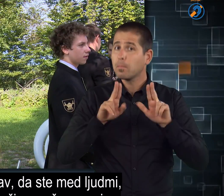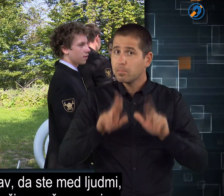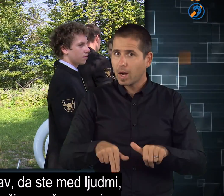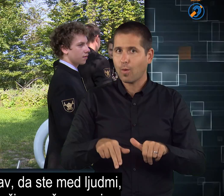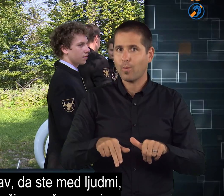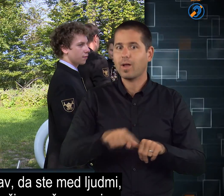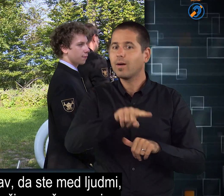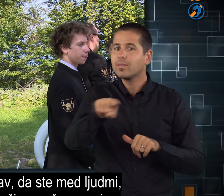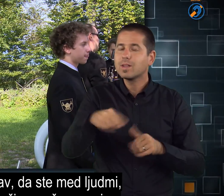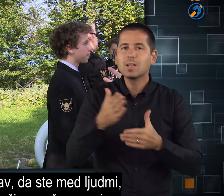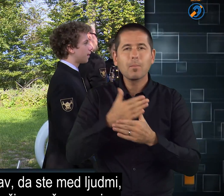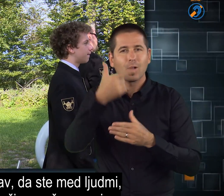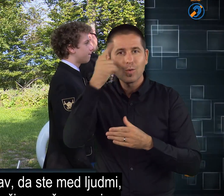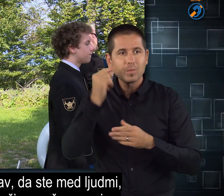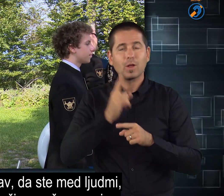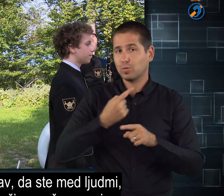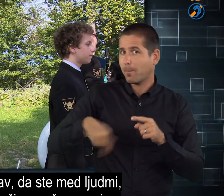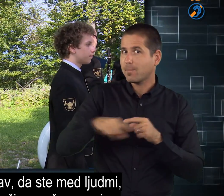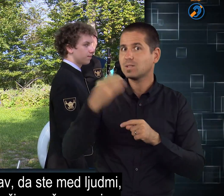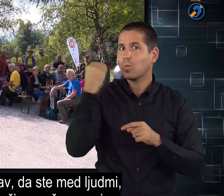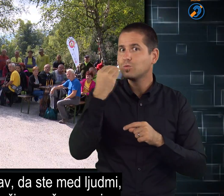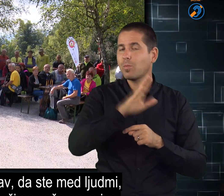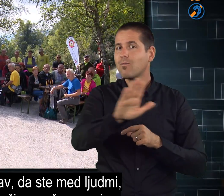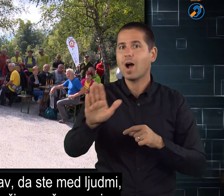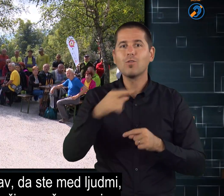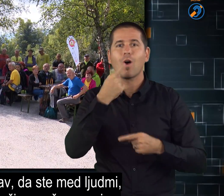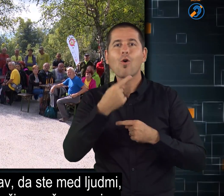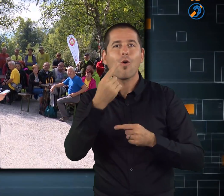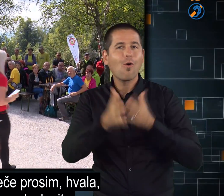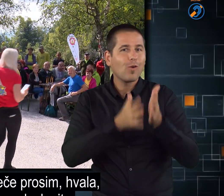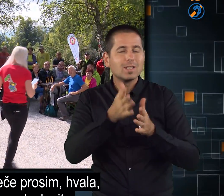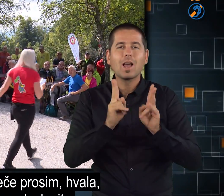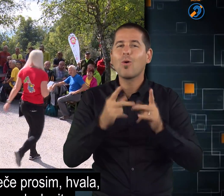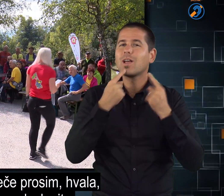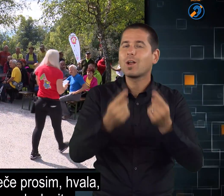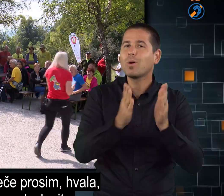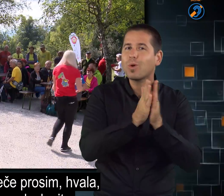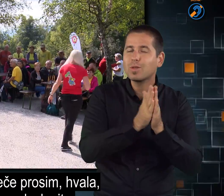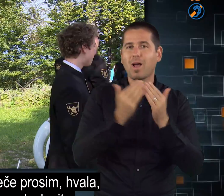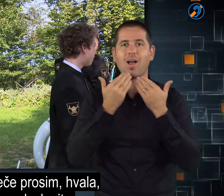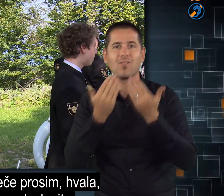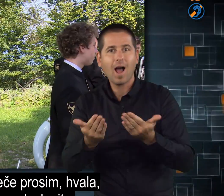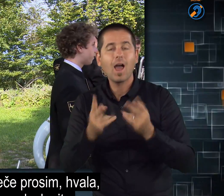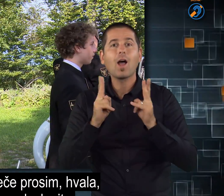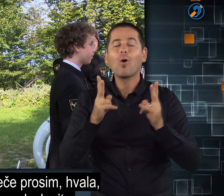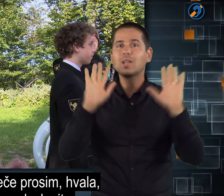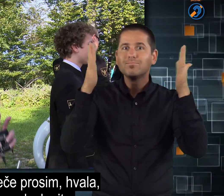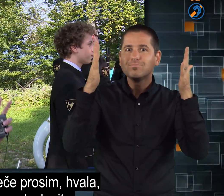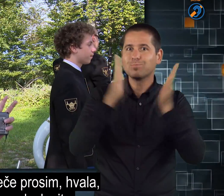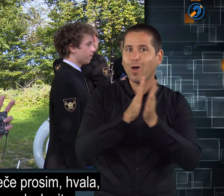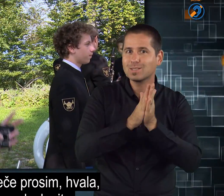Tako da je prav, da ste med ljudmi, da se tudi mi učimo vaše govorice, kako se reče prosim, hvala, kako